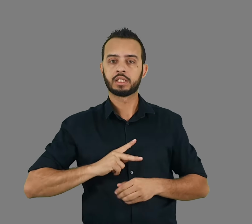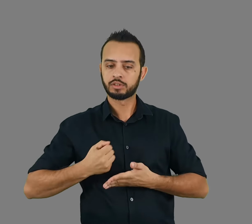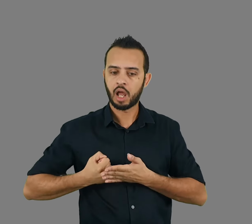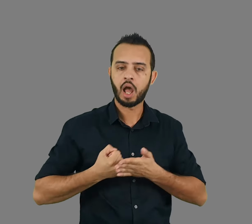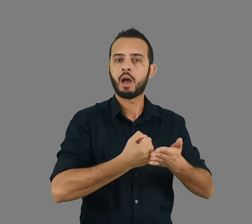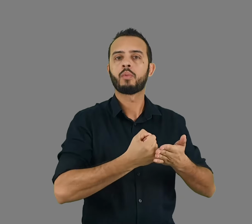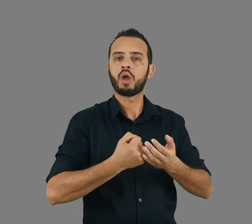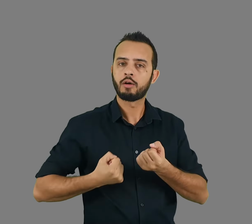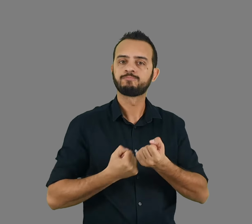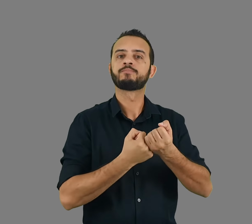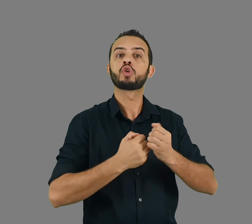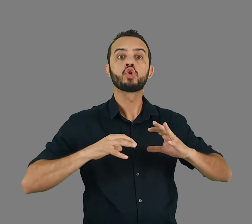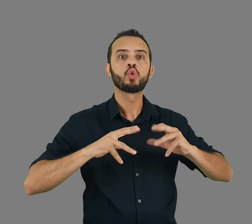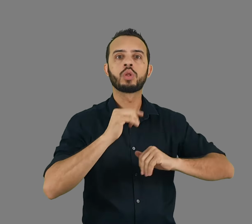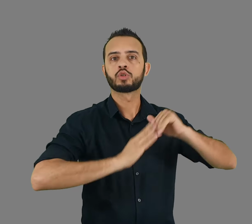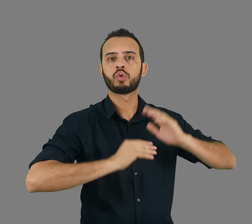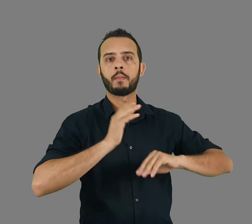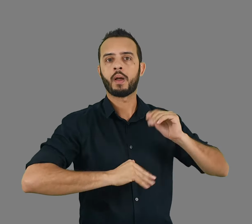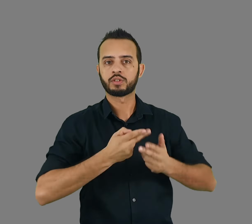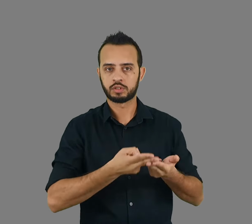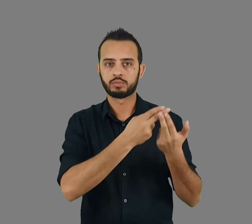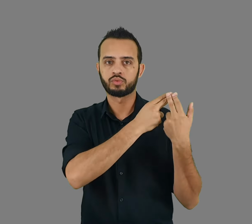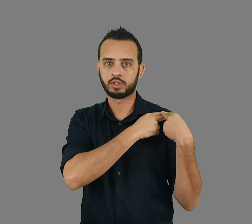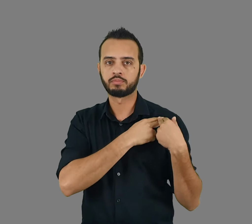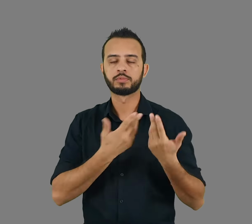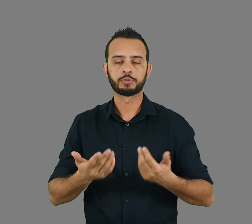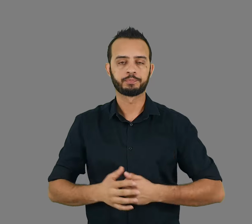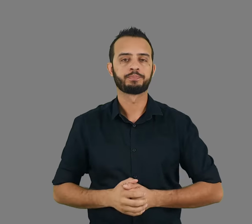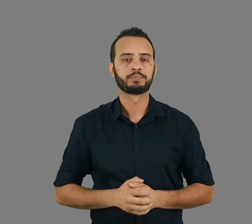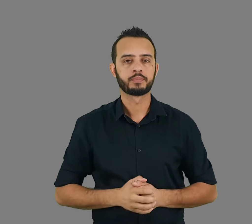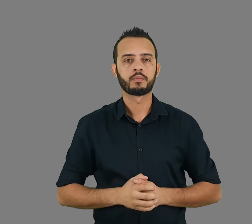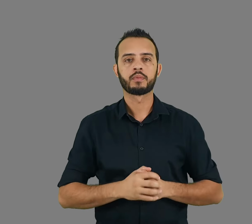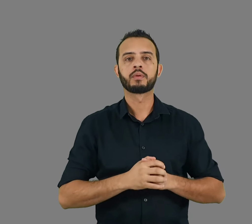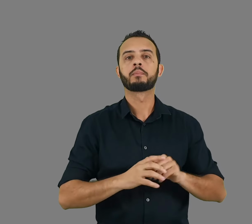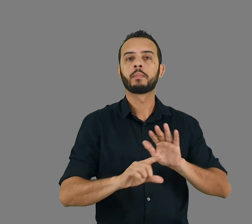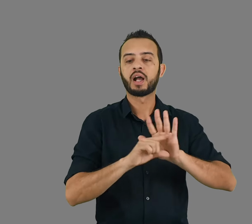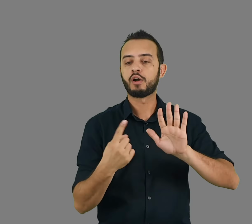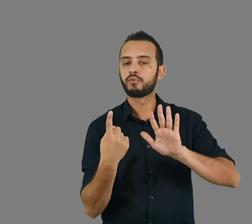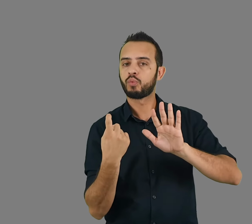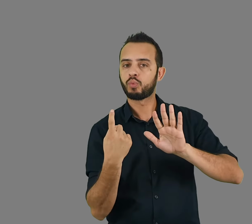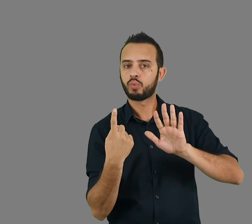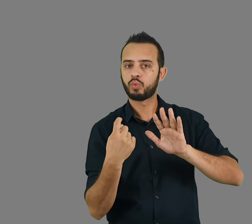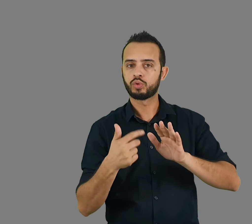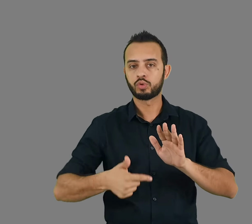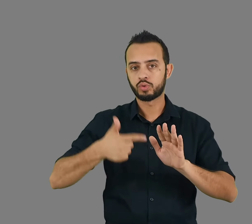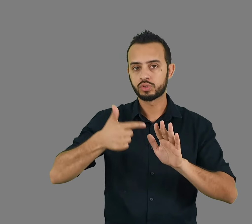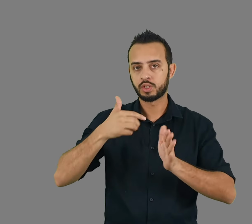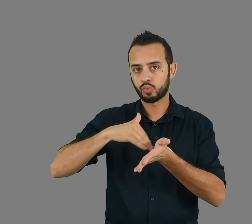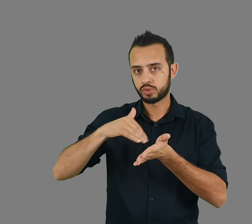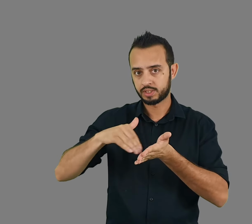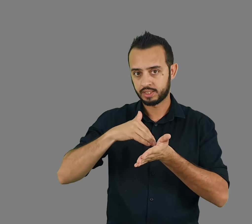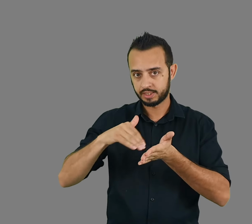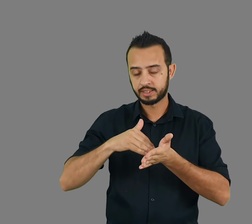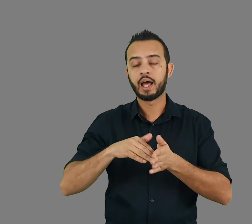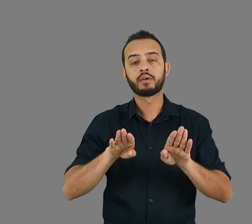atividades, quando designado. Parágrafo único. Compete ao segundo secretário auxiliar o primeiro secretário